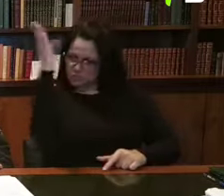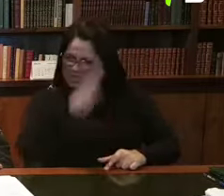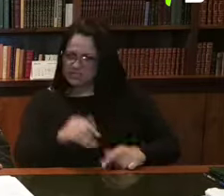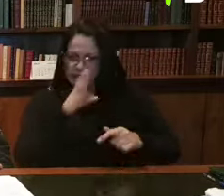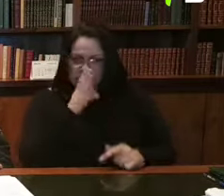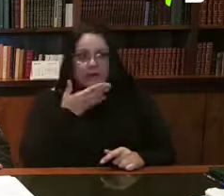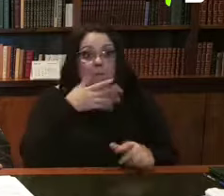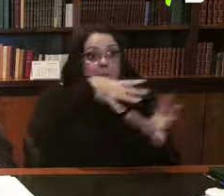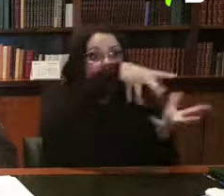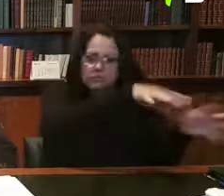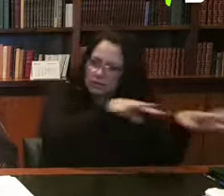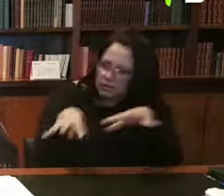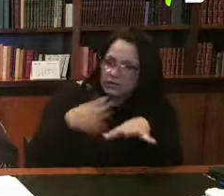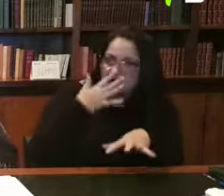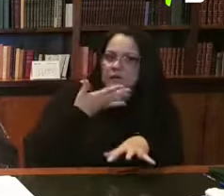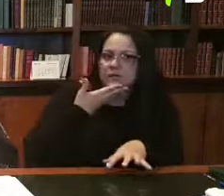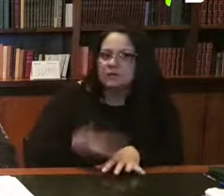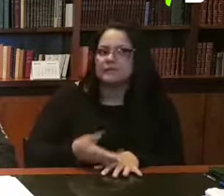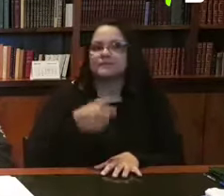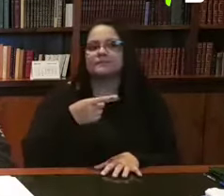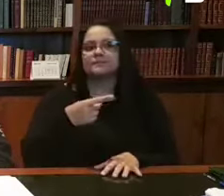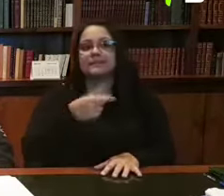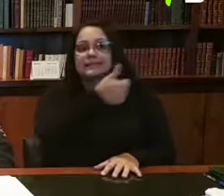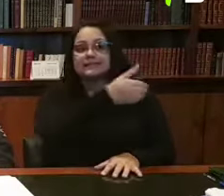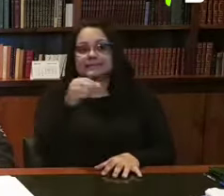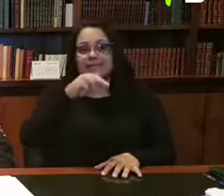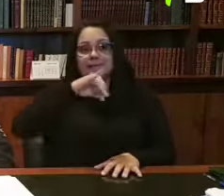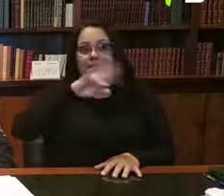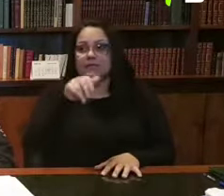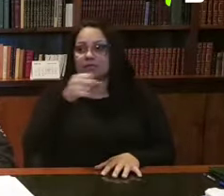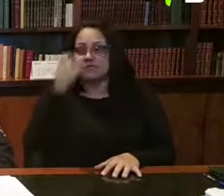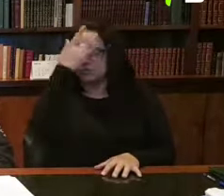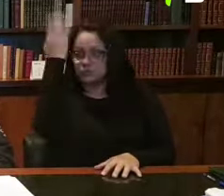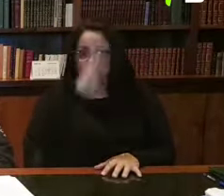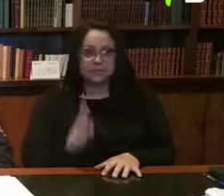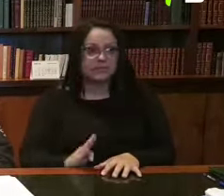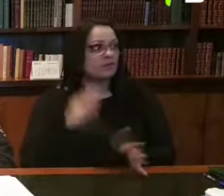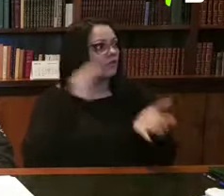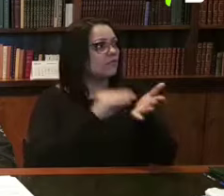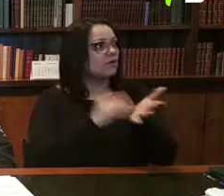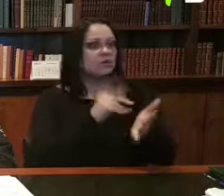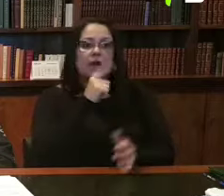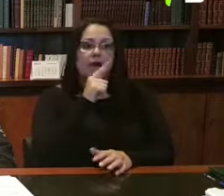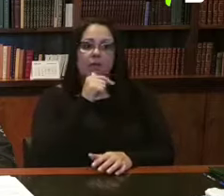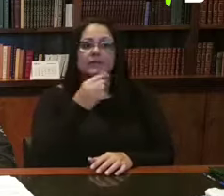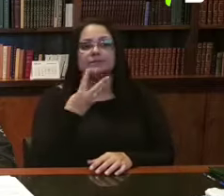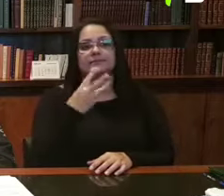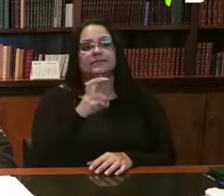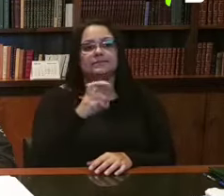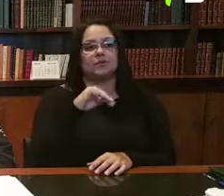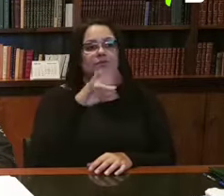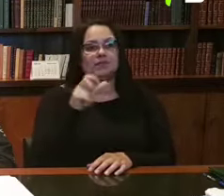aprovamos ontem saneamento sem hoje brasileiro que no meio dessa cliente tiver problema porque faltando água para 35 milhões de pessoas